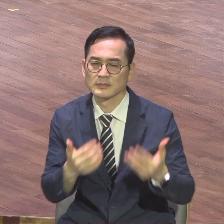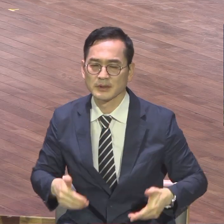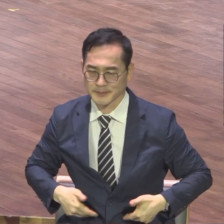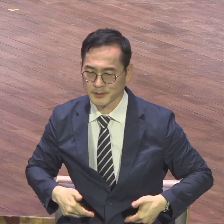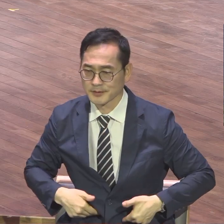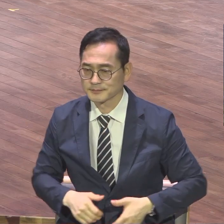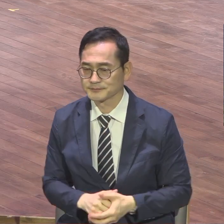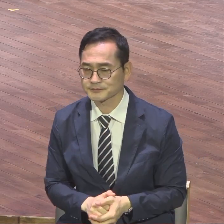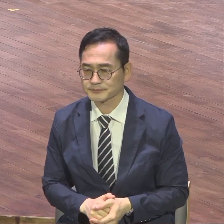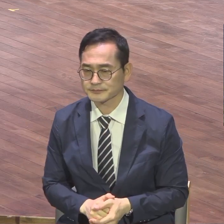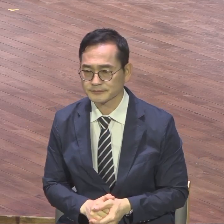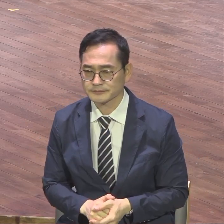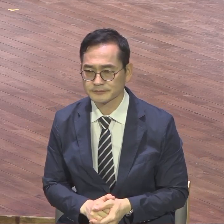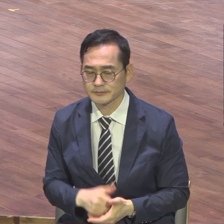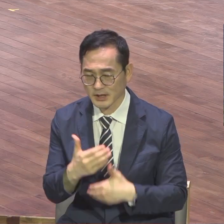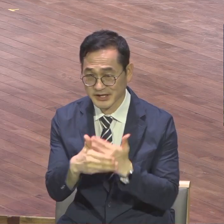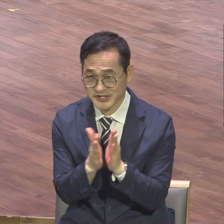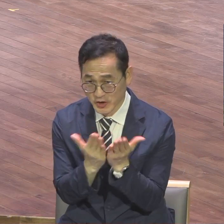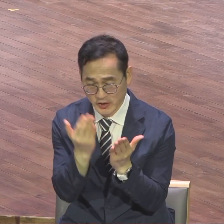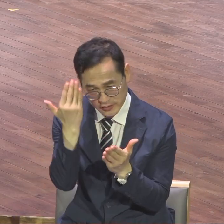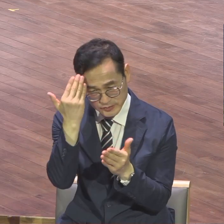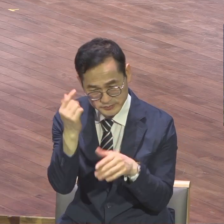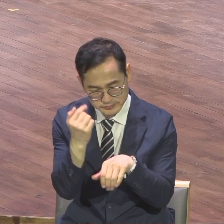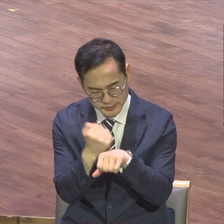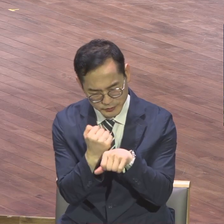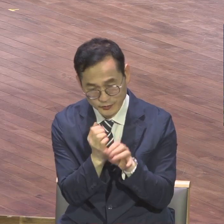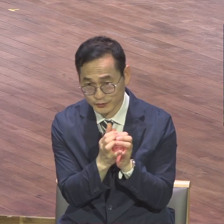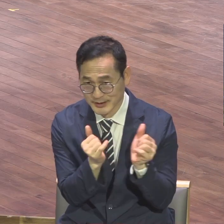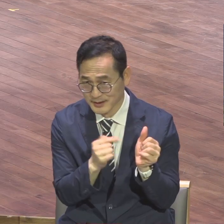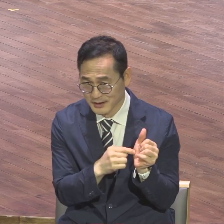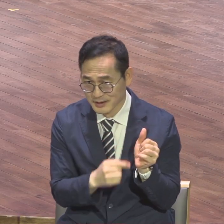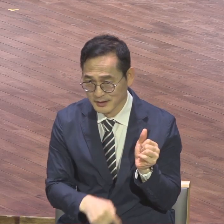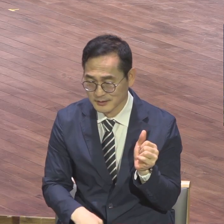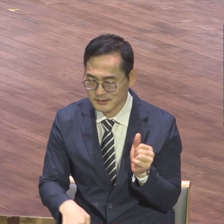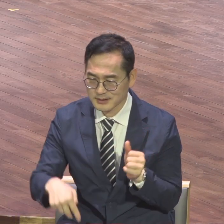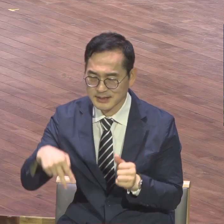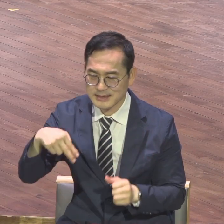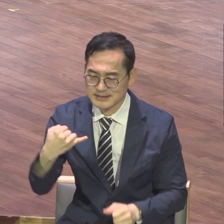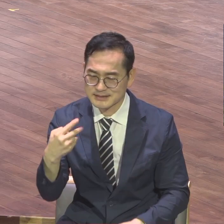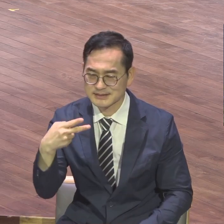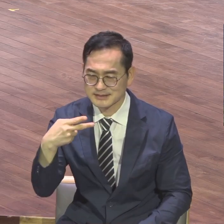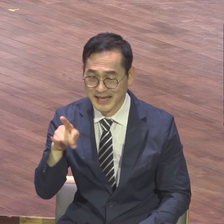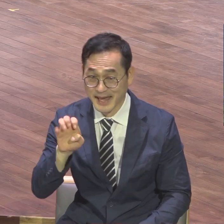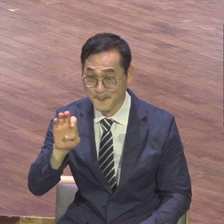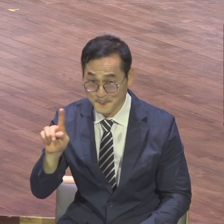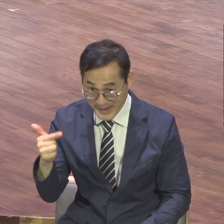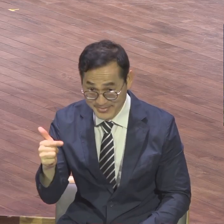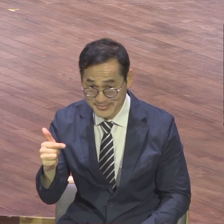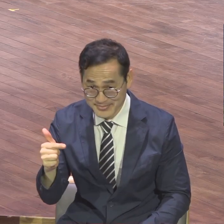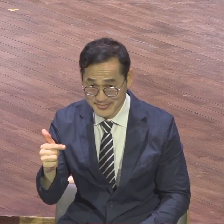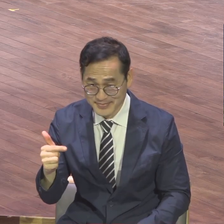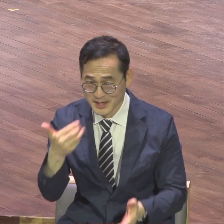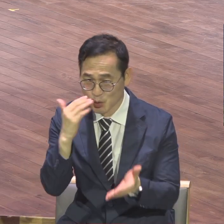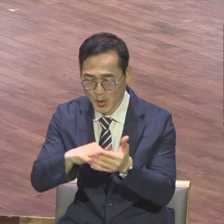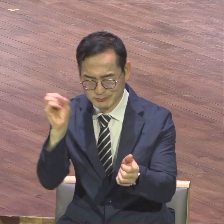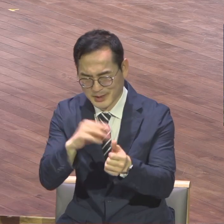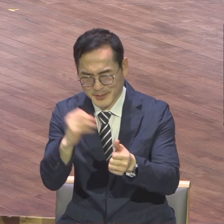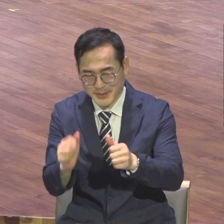한 성경학자는요 이런 말을 했습니다. 스데반이 돌에 맞아 죽을 때, 그때 돌에 맞을